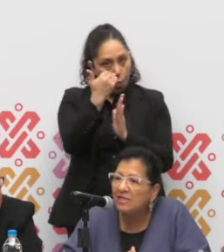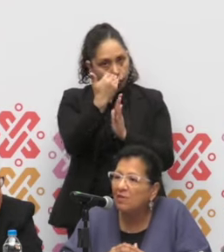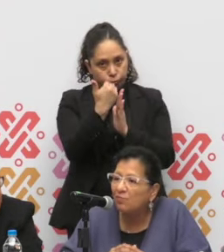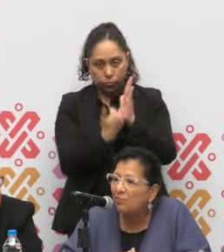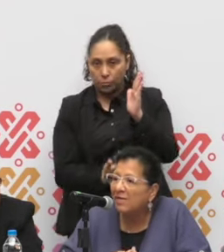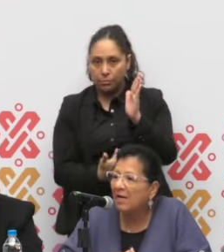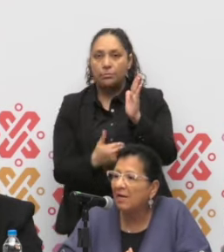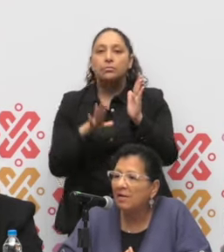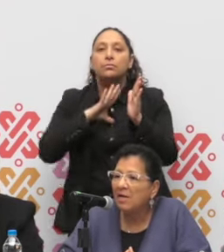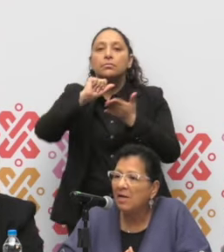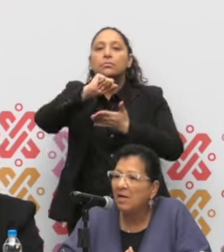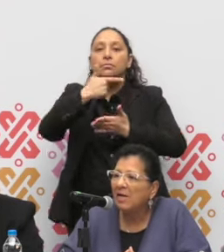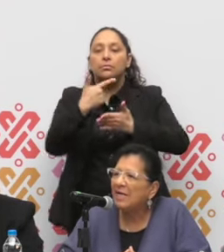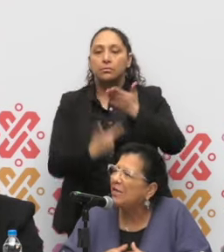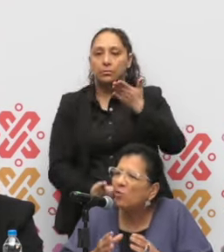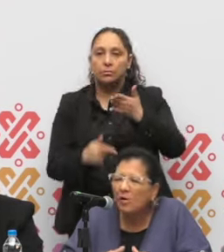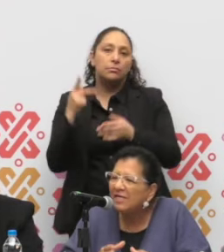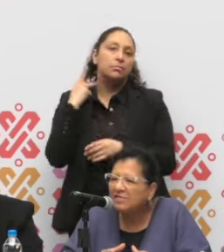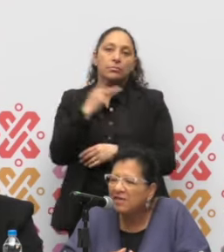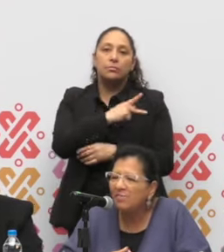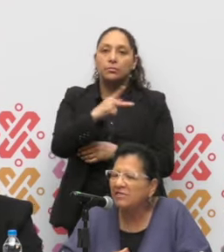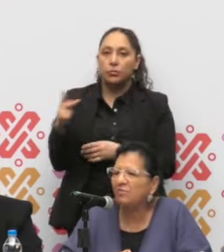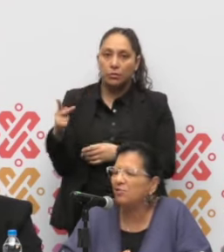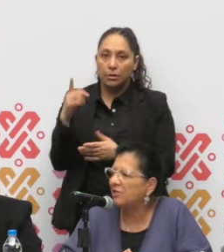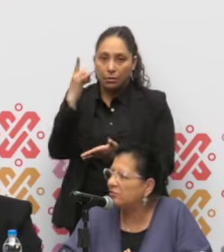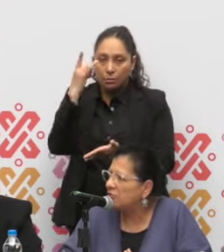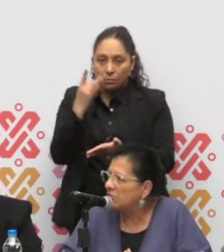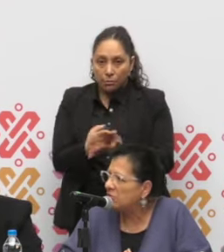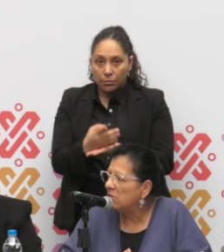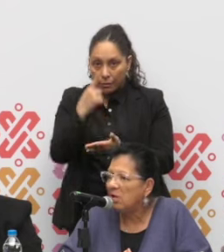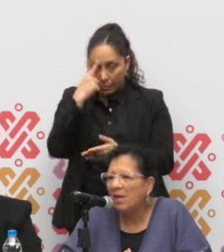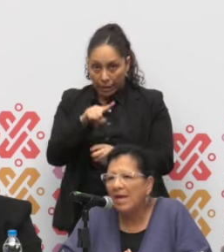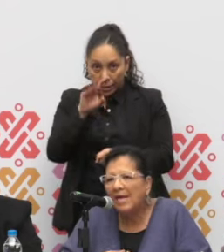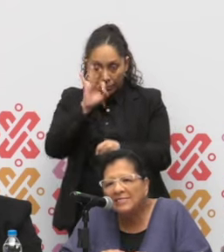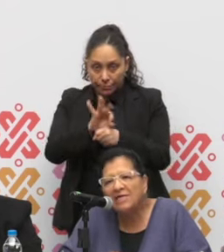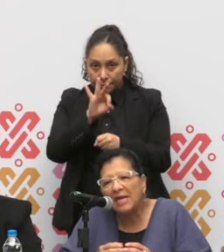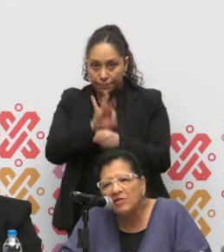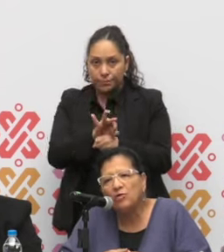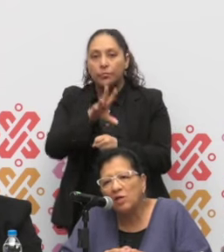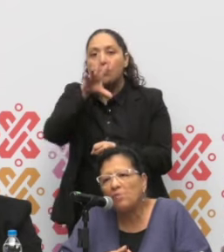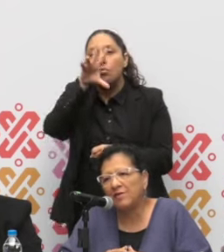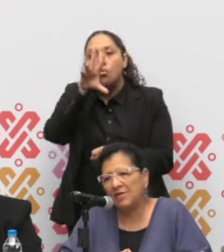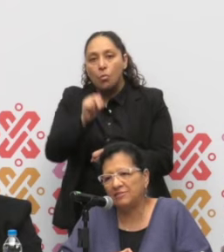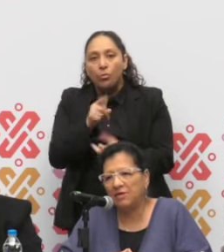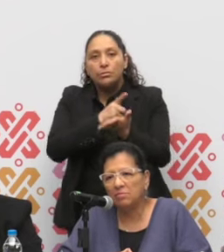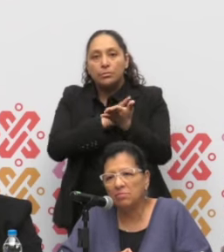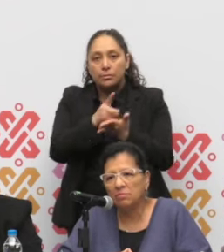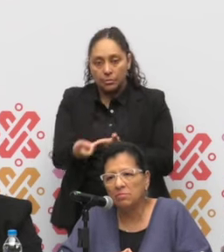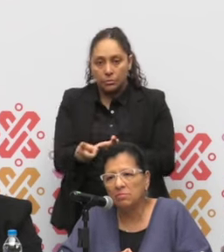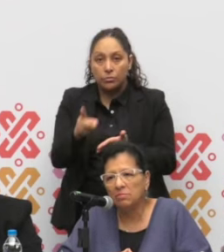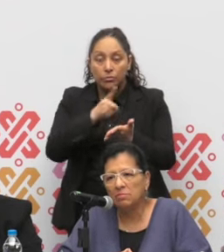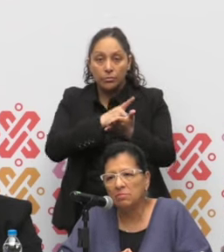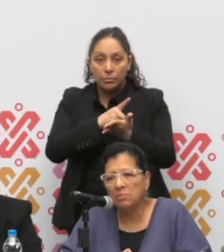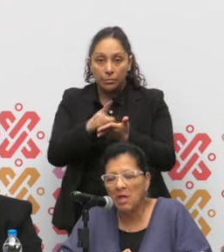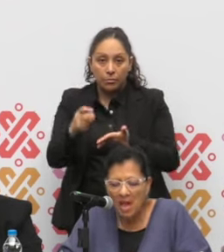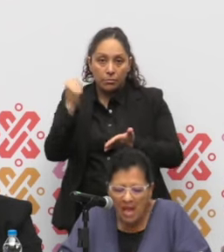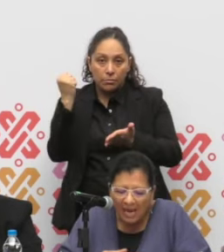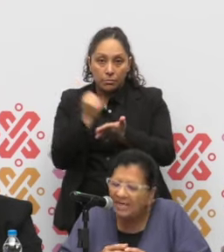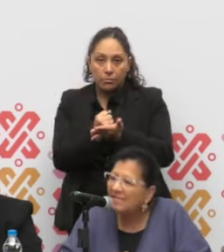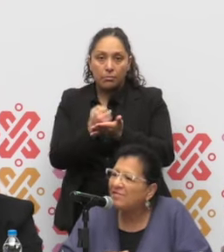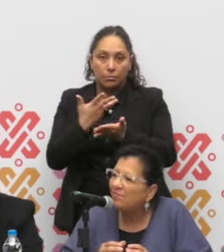de política pública que no es nada más de protección, es de derecho y de gobernanza.